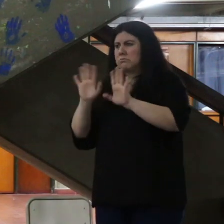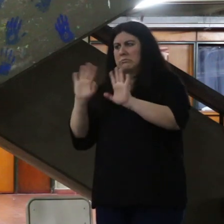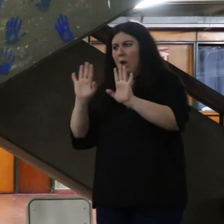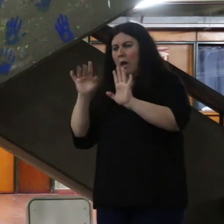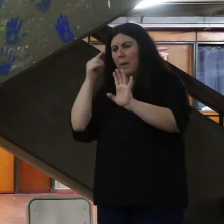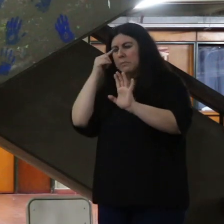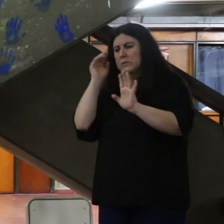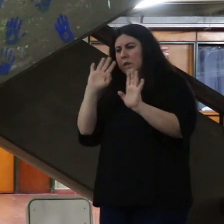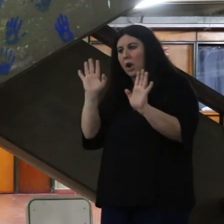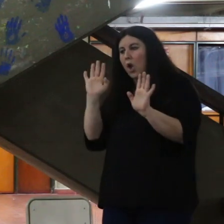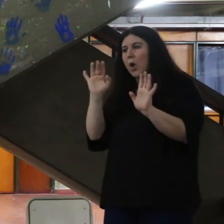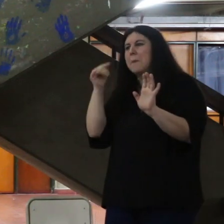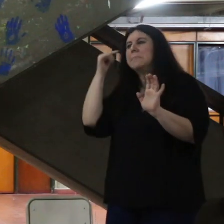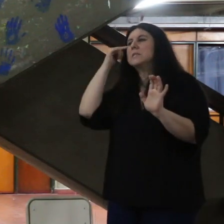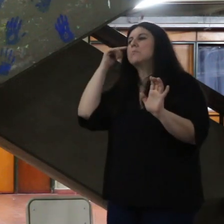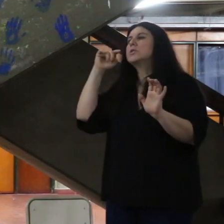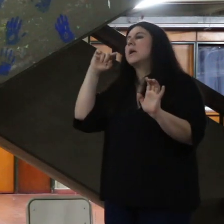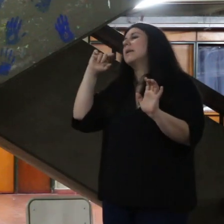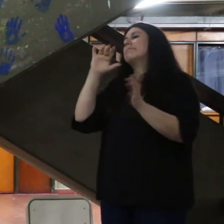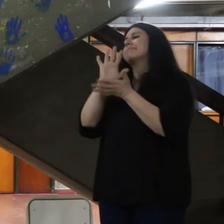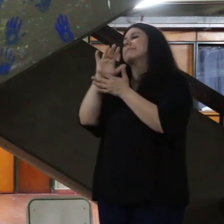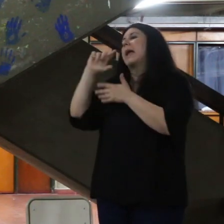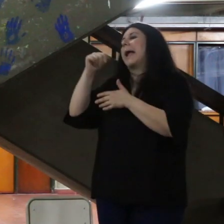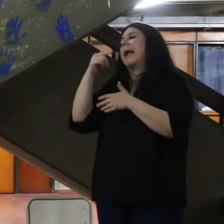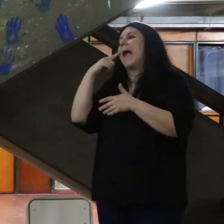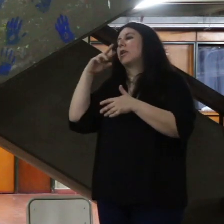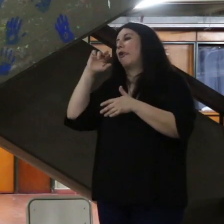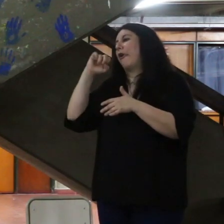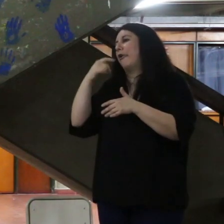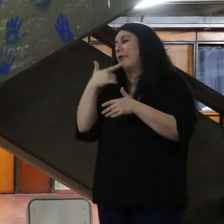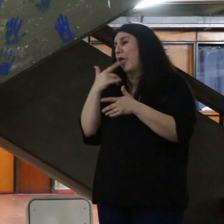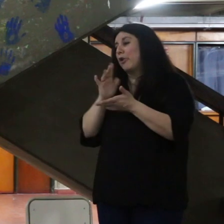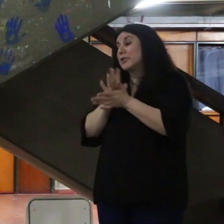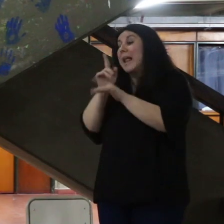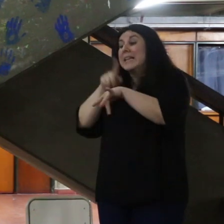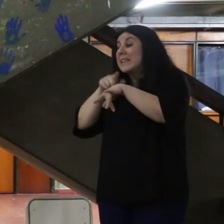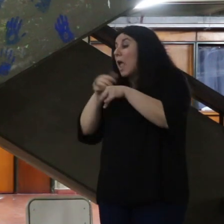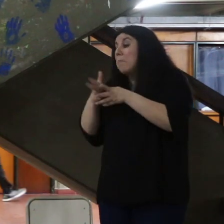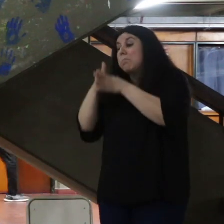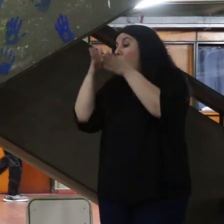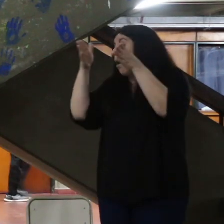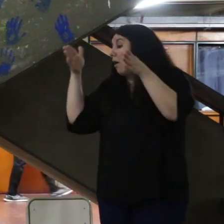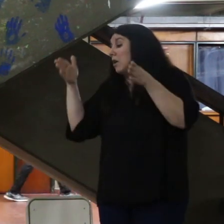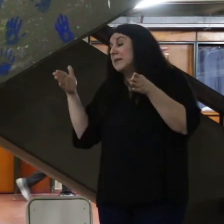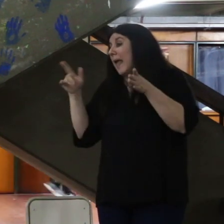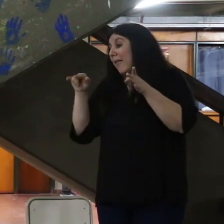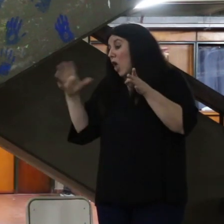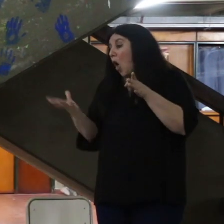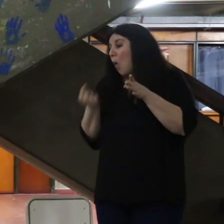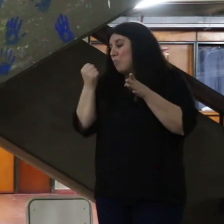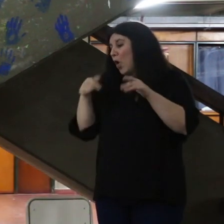Pensemos hoy el kairos de la educación. Pensemos este tiempo oportuno.